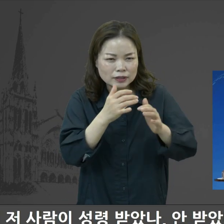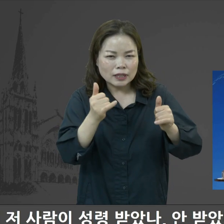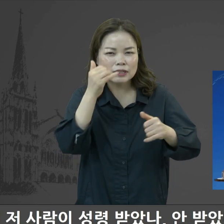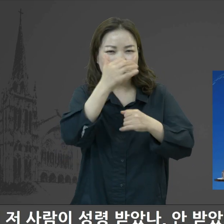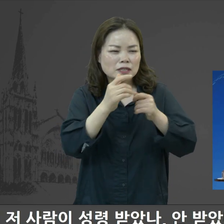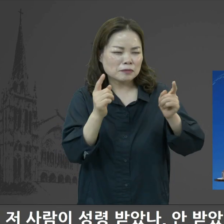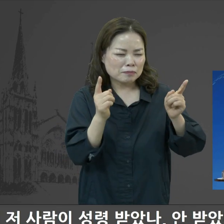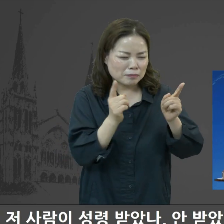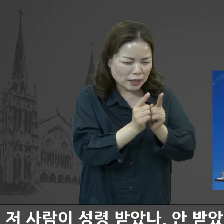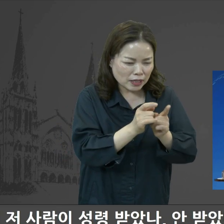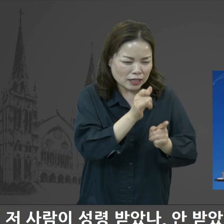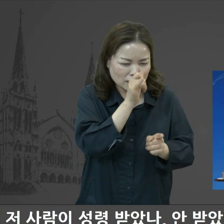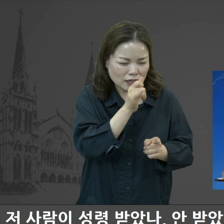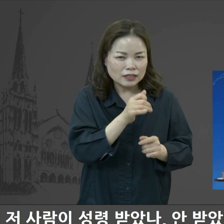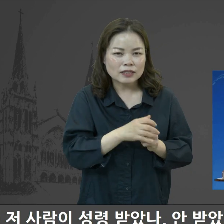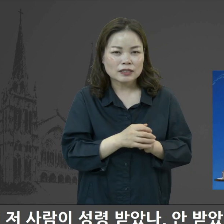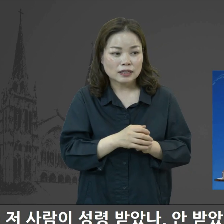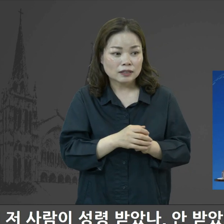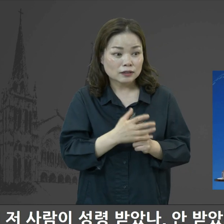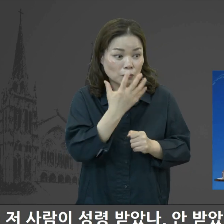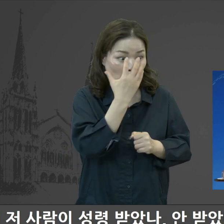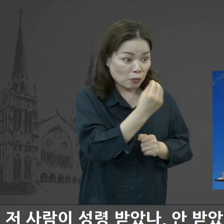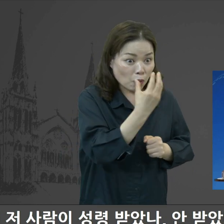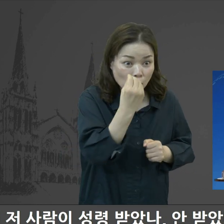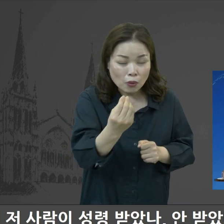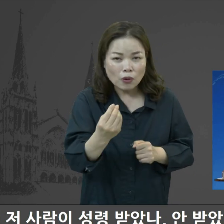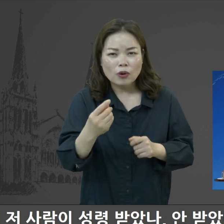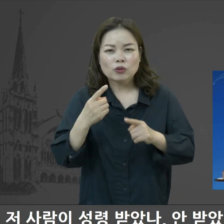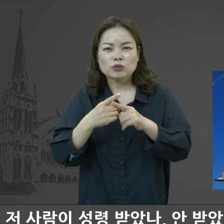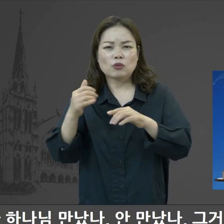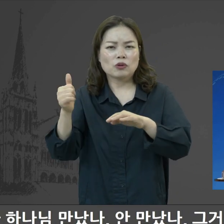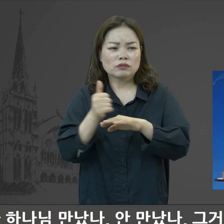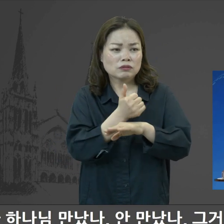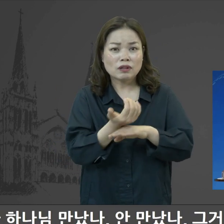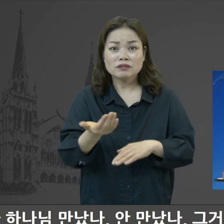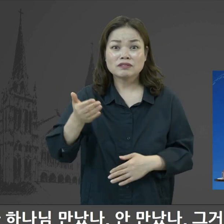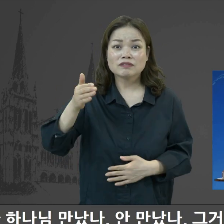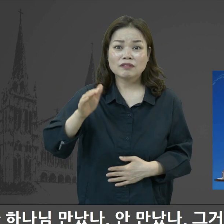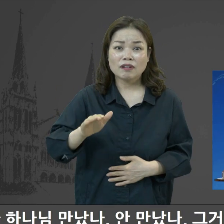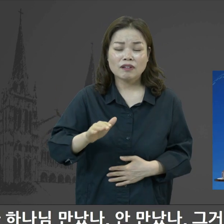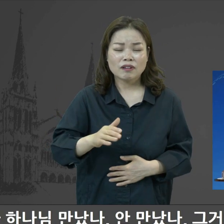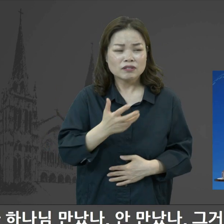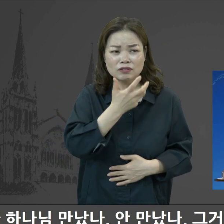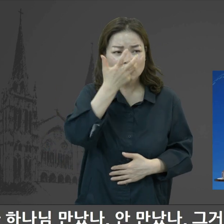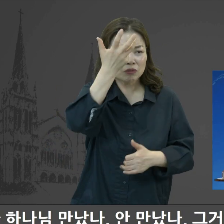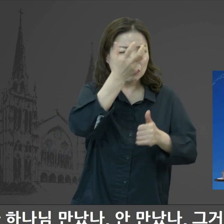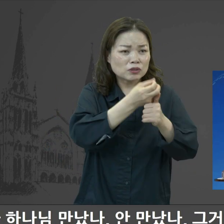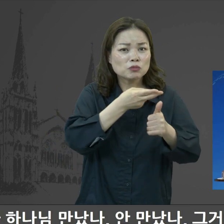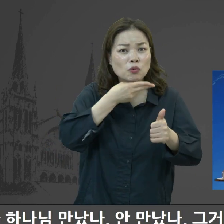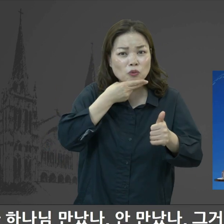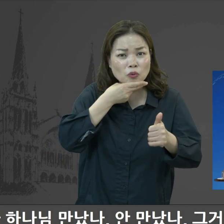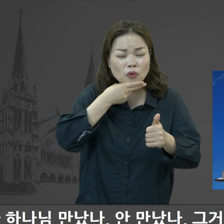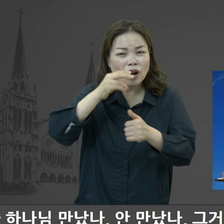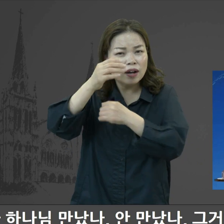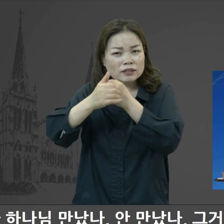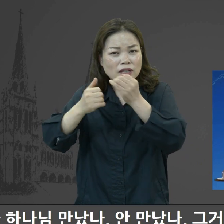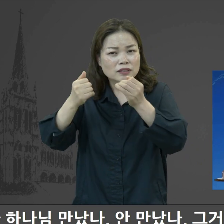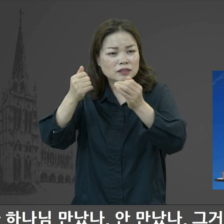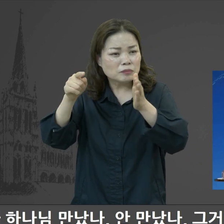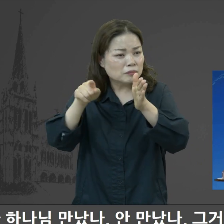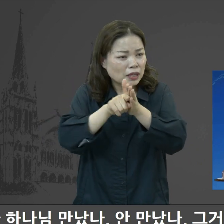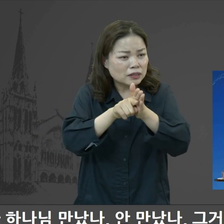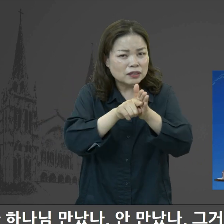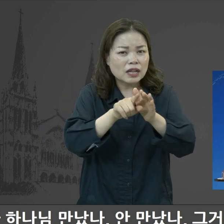하나님 만났나 안 만났나 그것만 보이고, 교회는 다닌다고 하는데 왠지 성령 못 받았고 왠지 하나님 못 만난 것